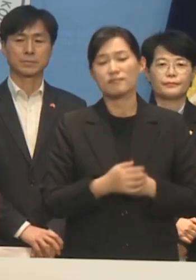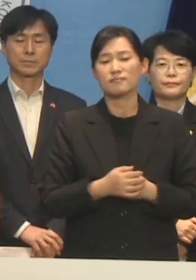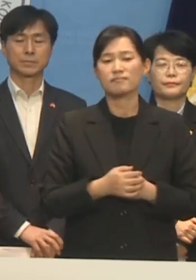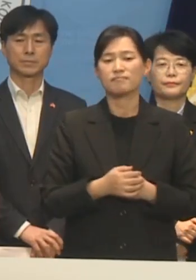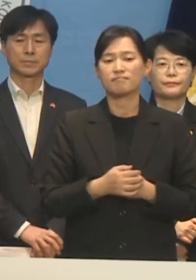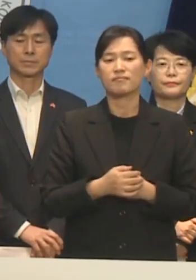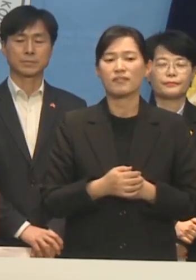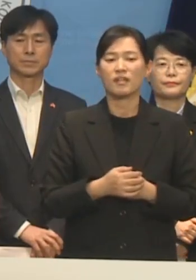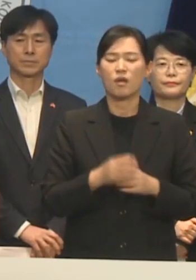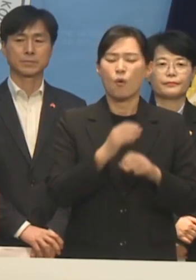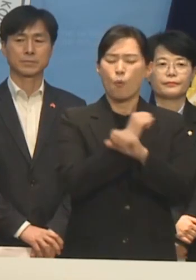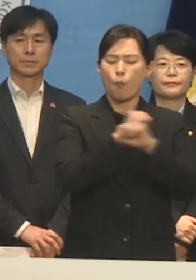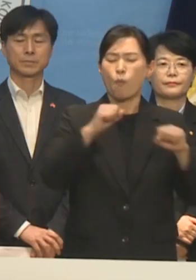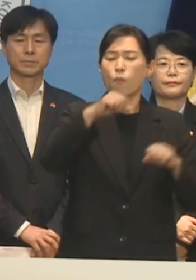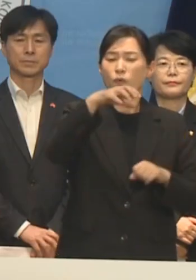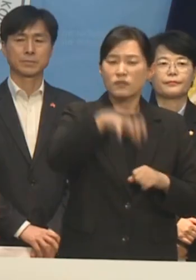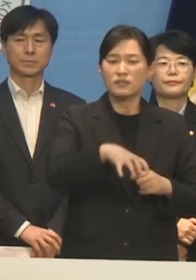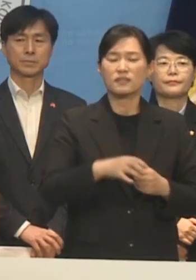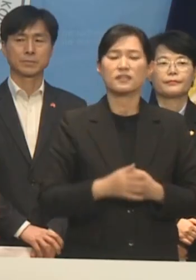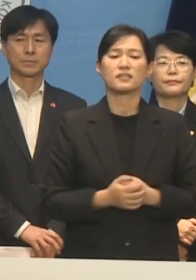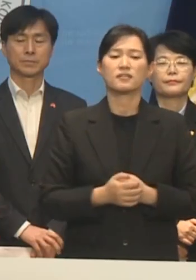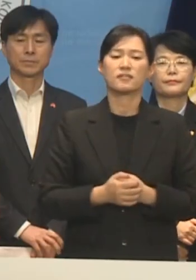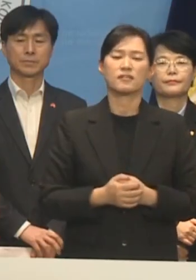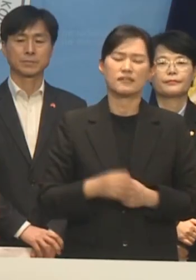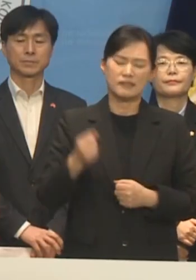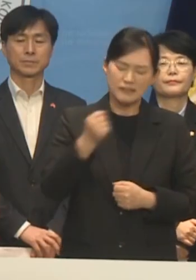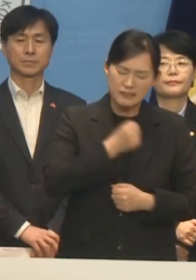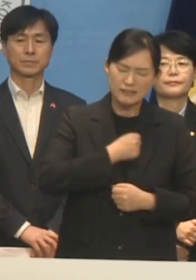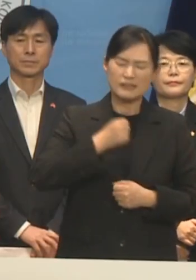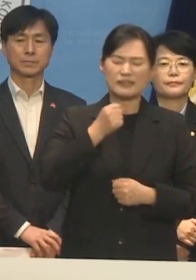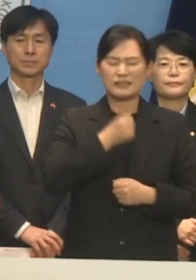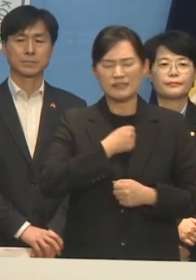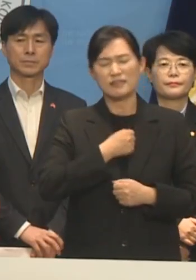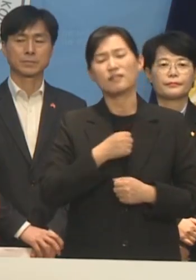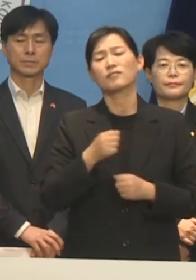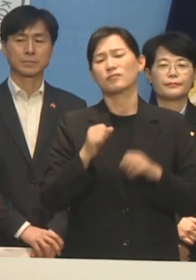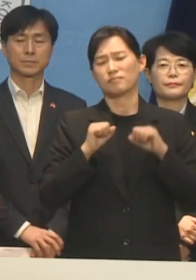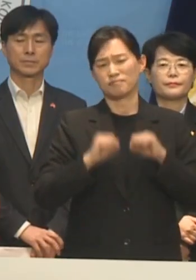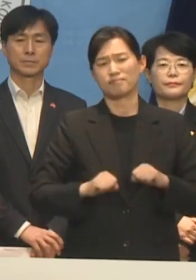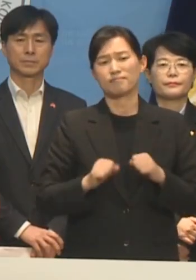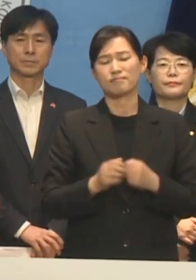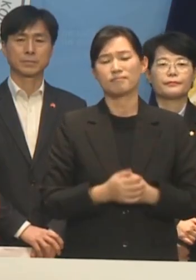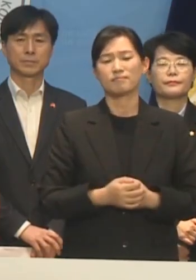지새우며 광장에서 절규하고 있었습니다.